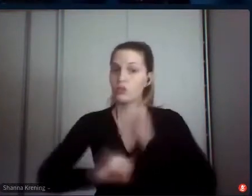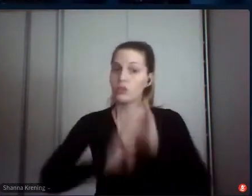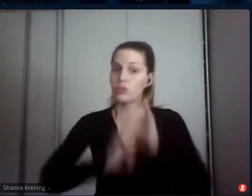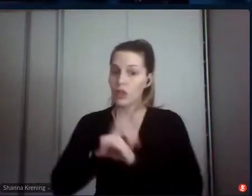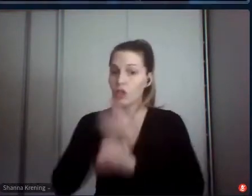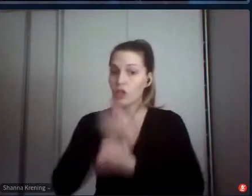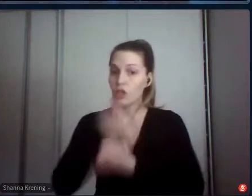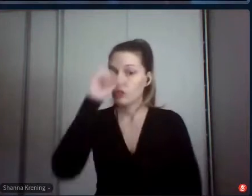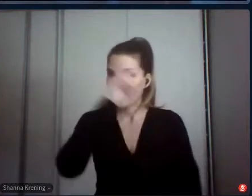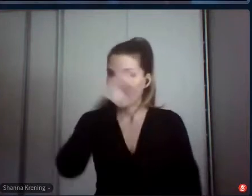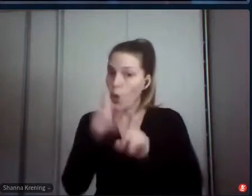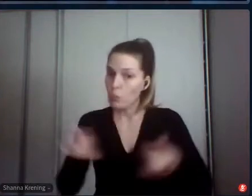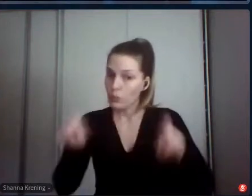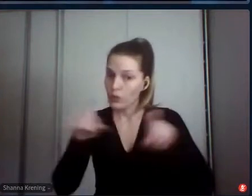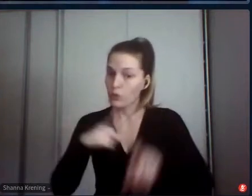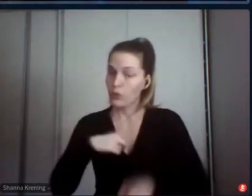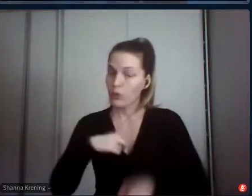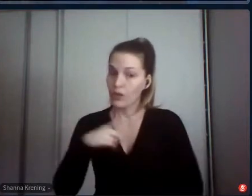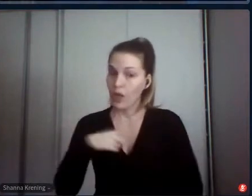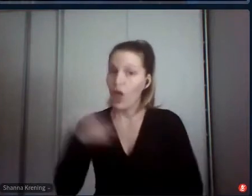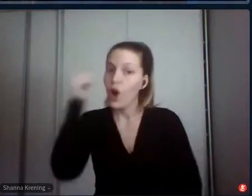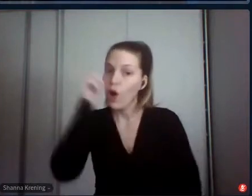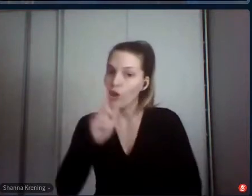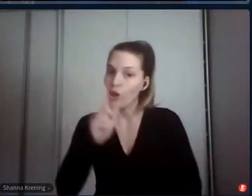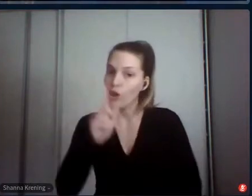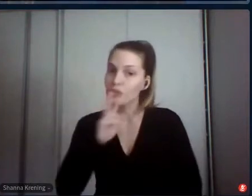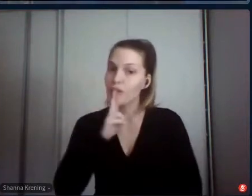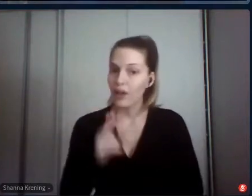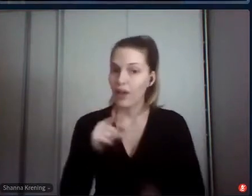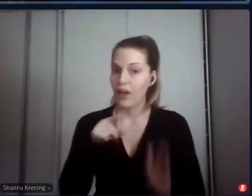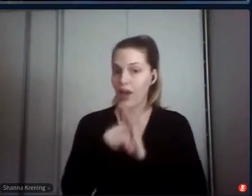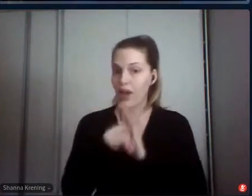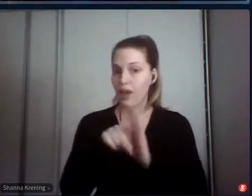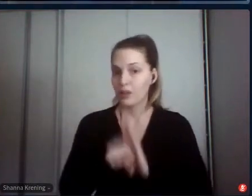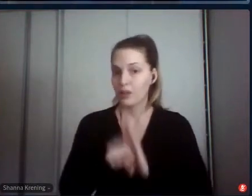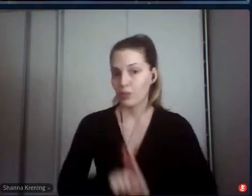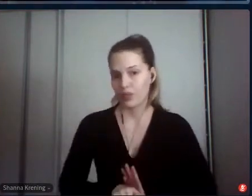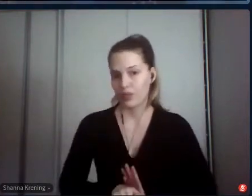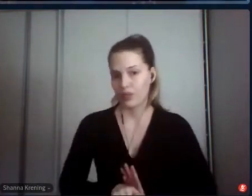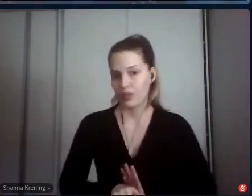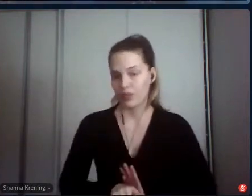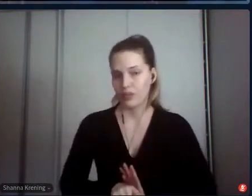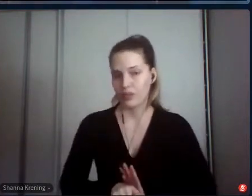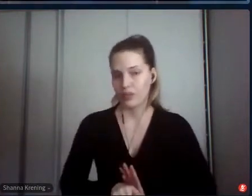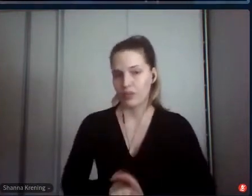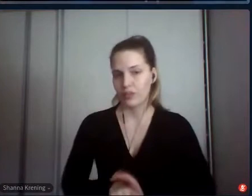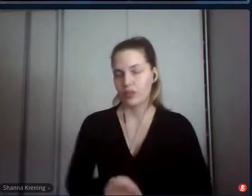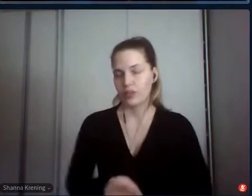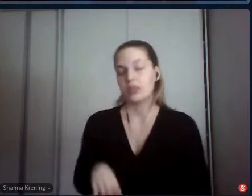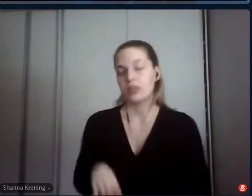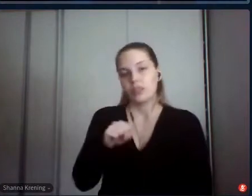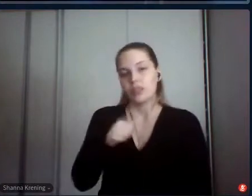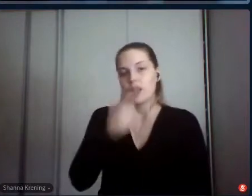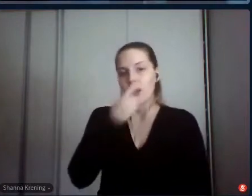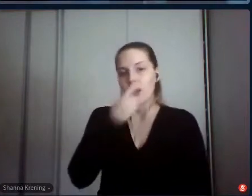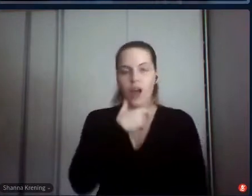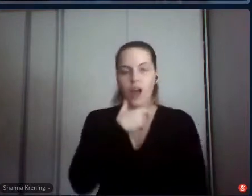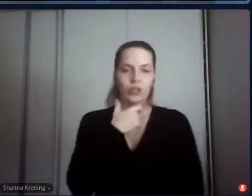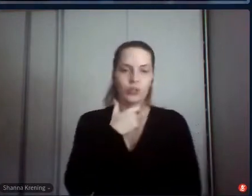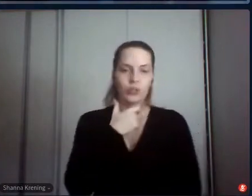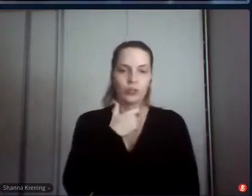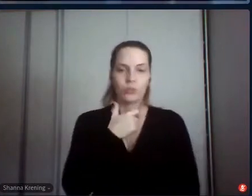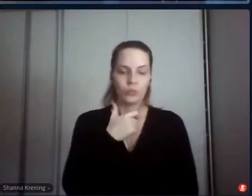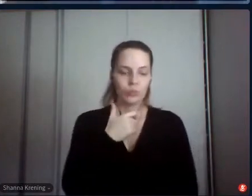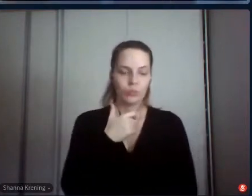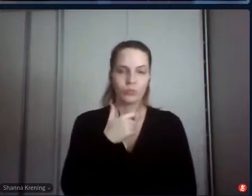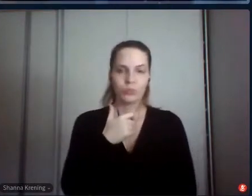questionário. Mais uma questão que eu acho... Uma questão que eu acho que era do auxílio, né? Acho